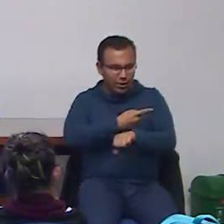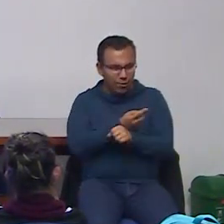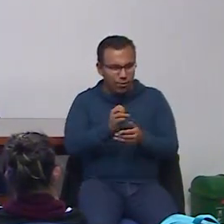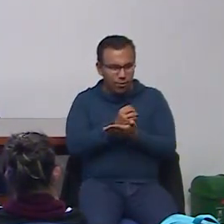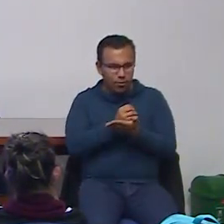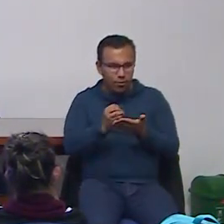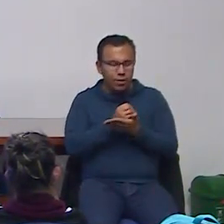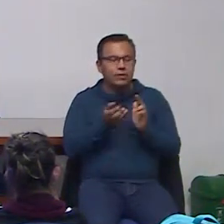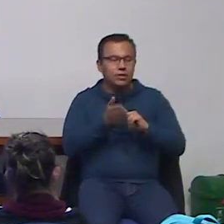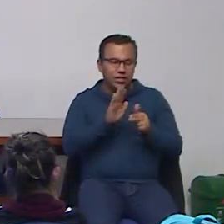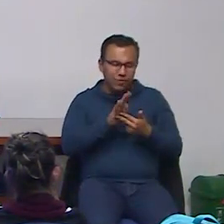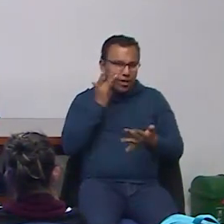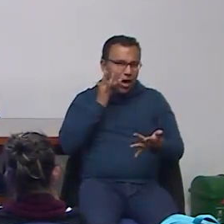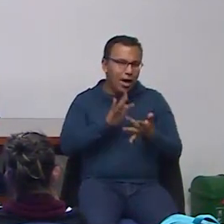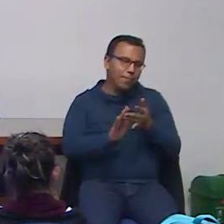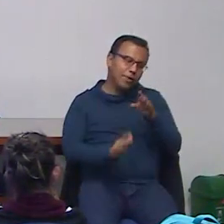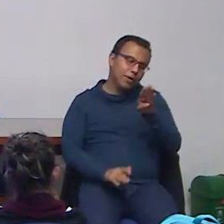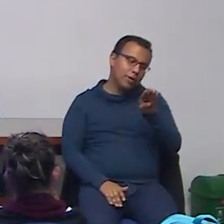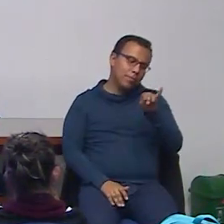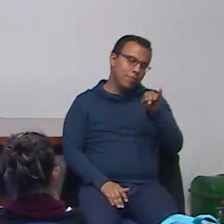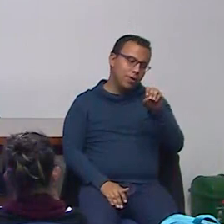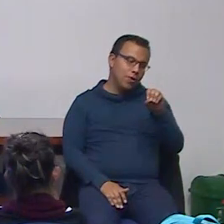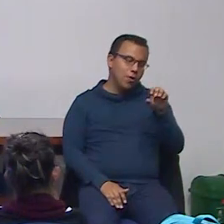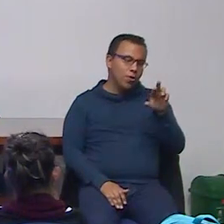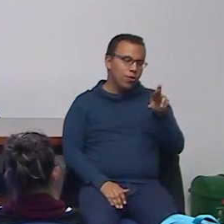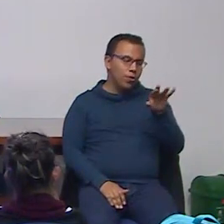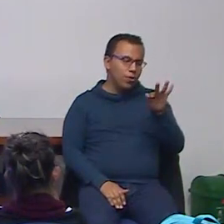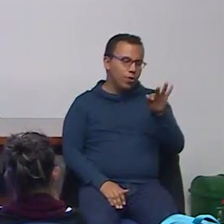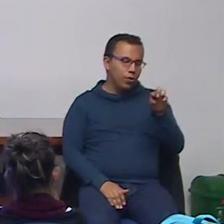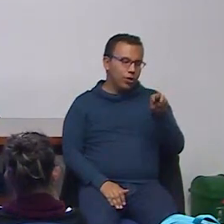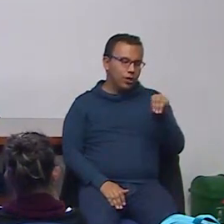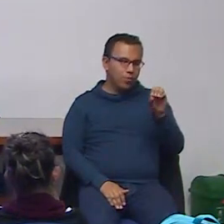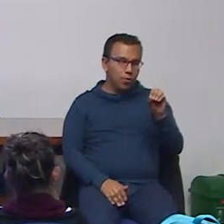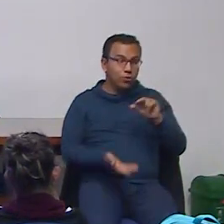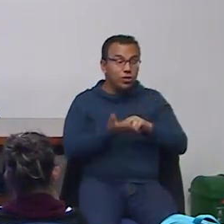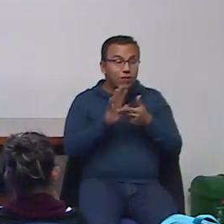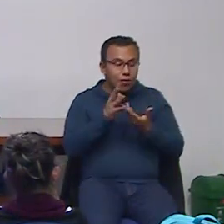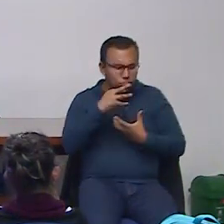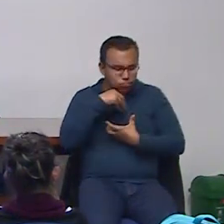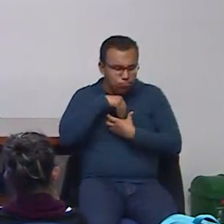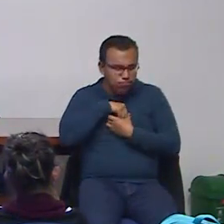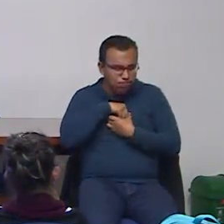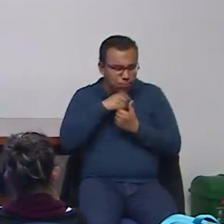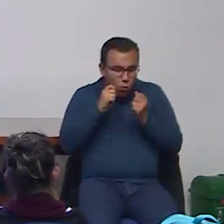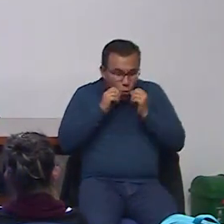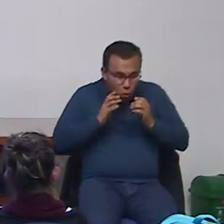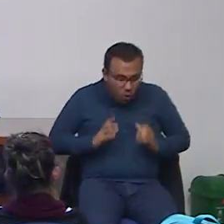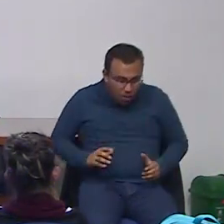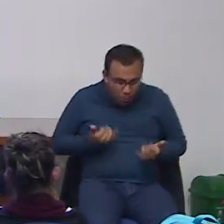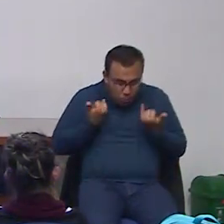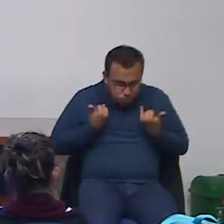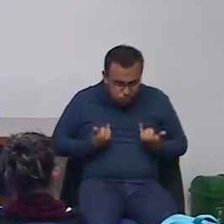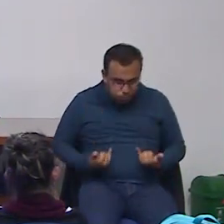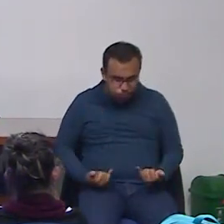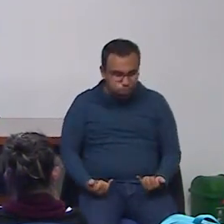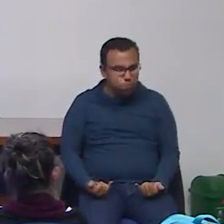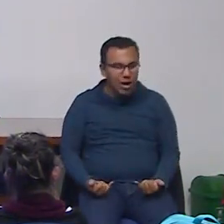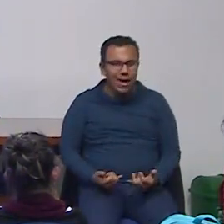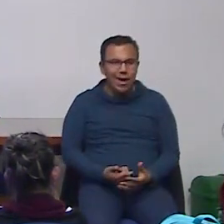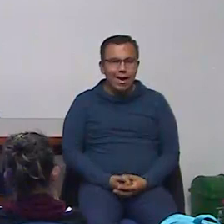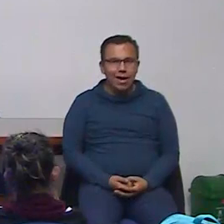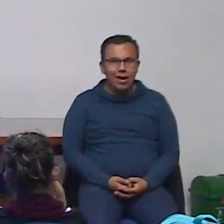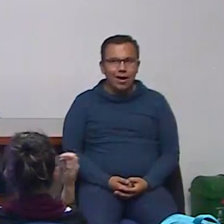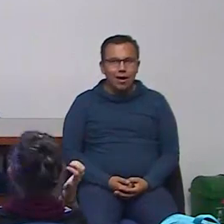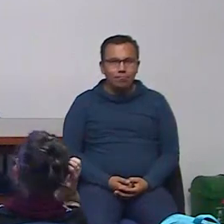que se llama biorritmo Sí y el biorritmo es una partecita que tenemos dentro de nosotros dentro de nuestro cuerpo que hace que